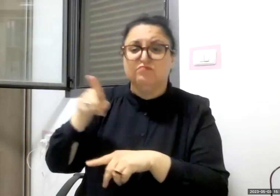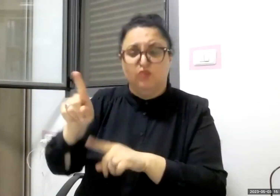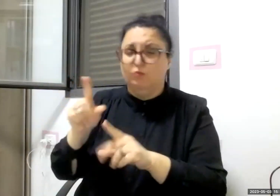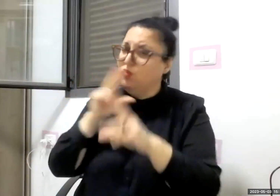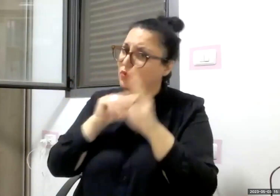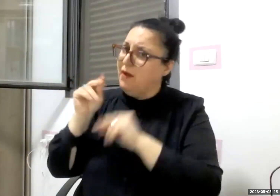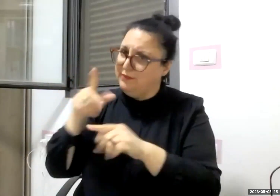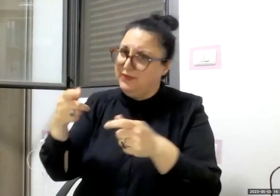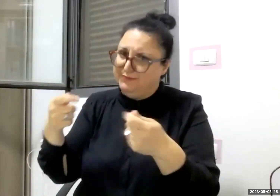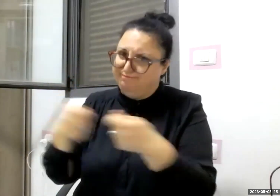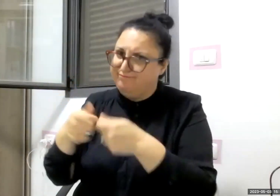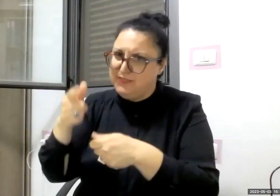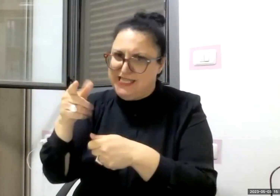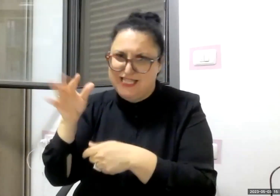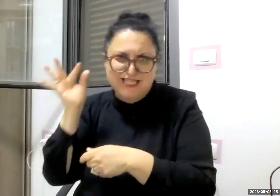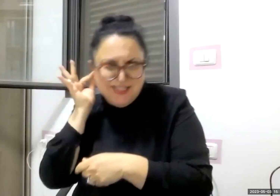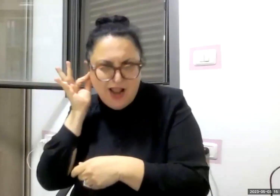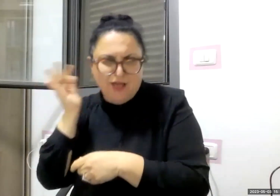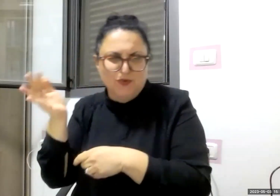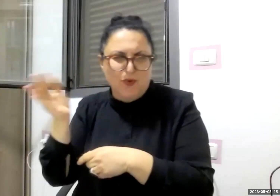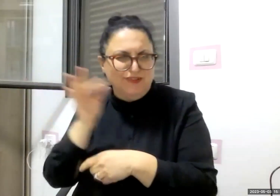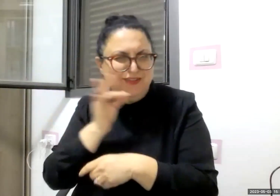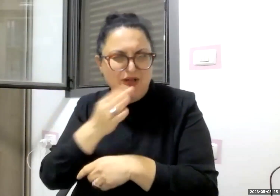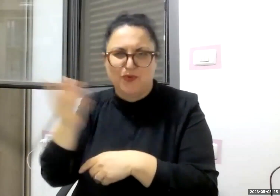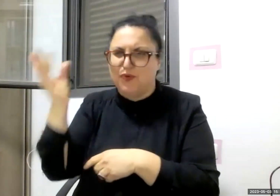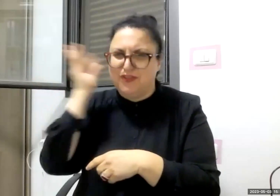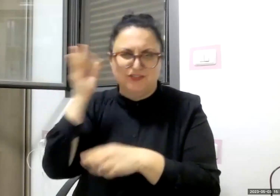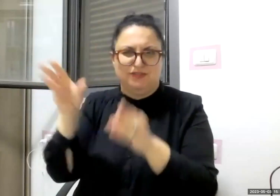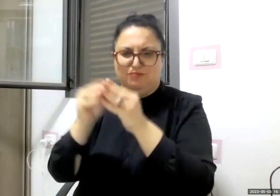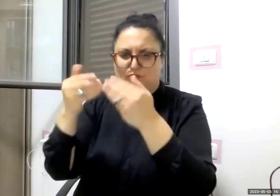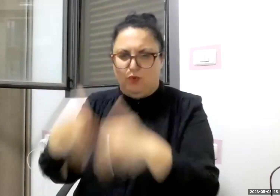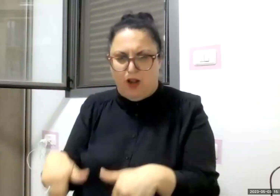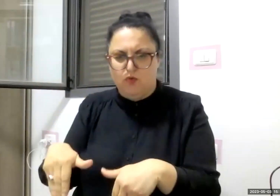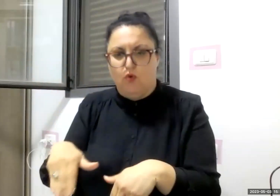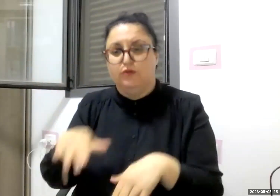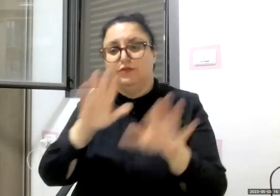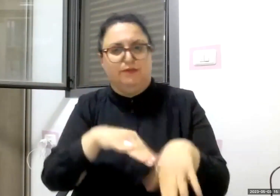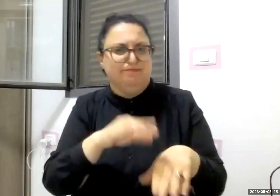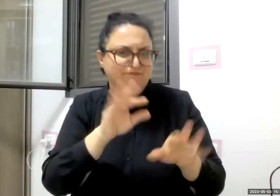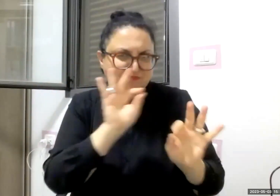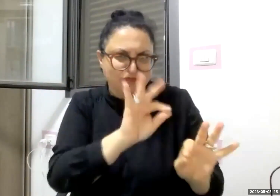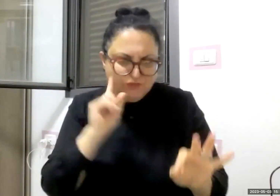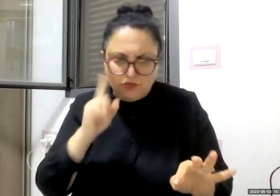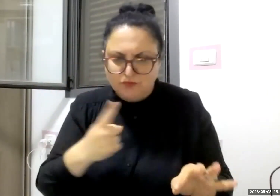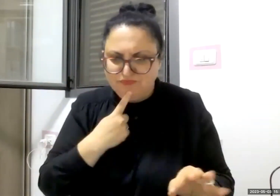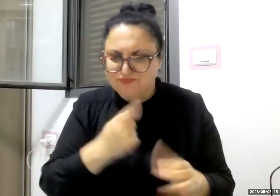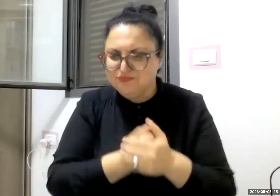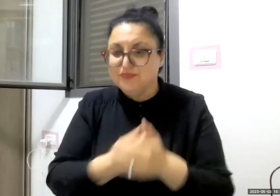ועוצמתי, למרות שכשמדובר בילדות, נערות ונשים שהן